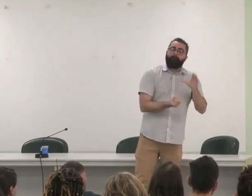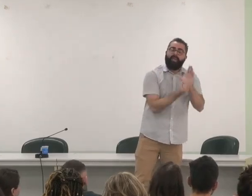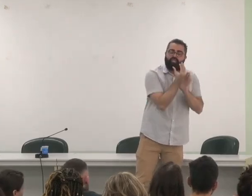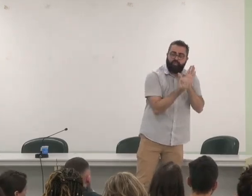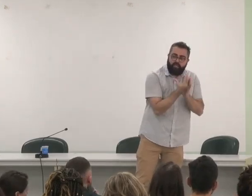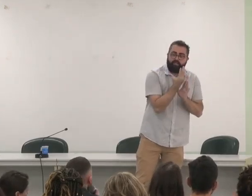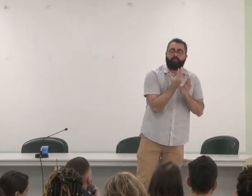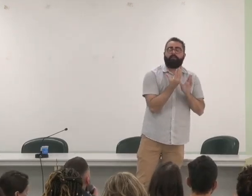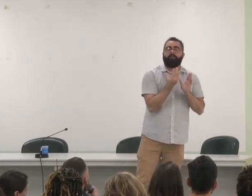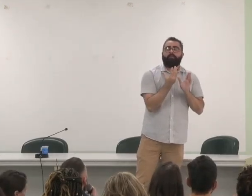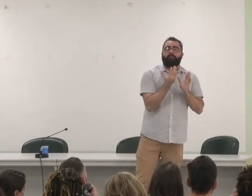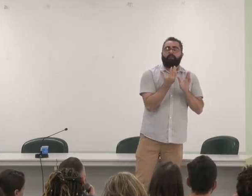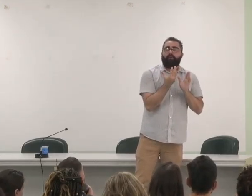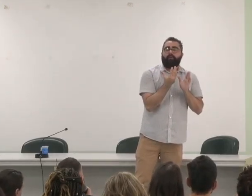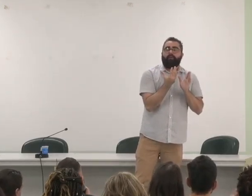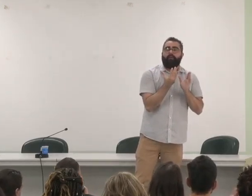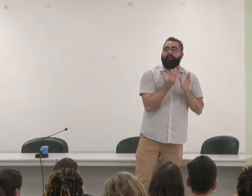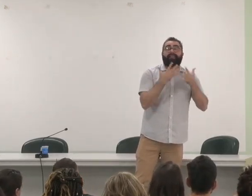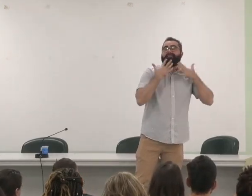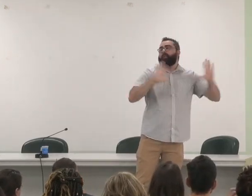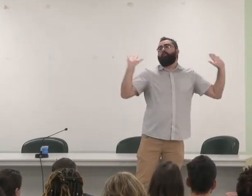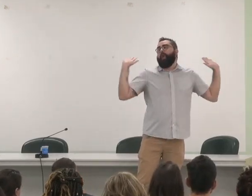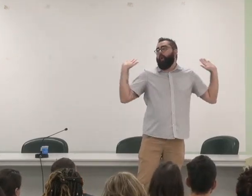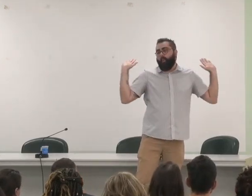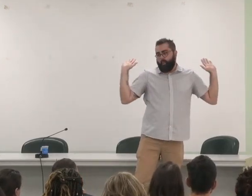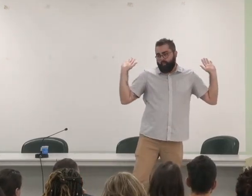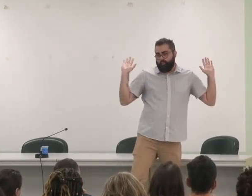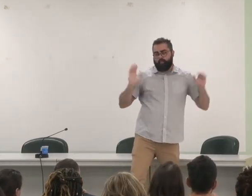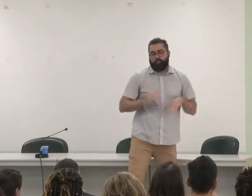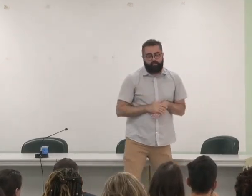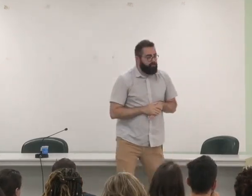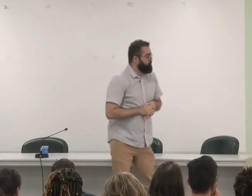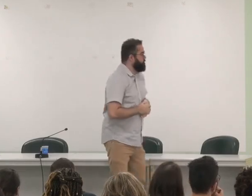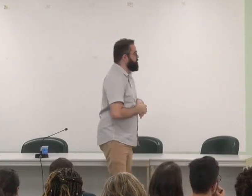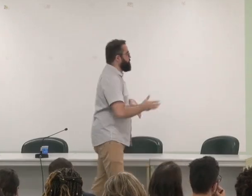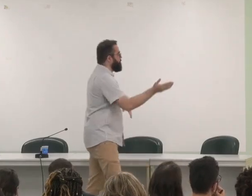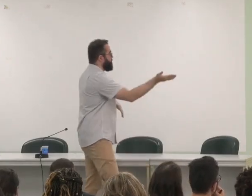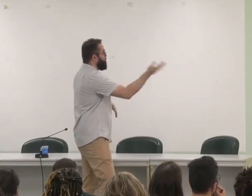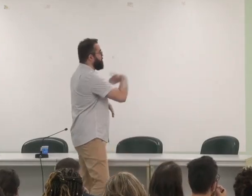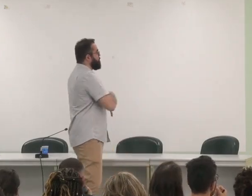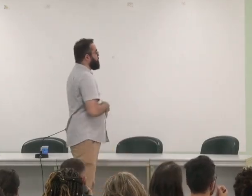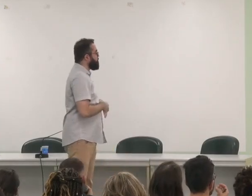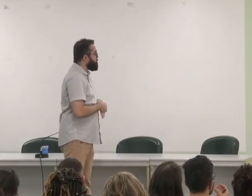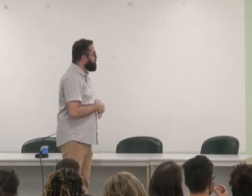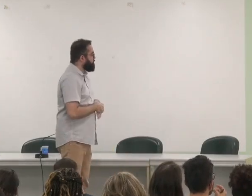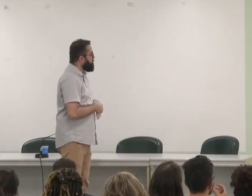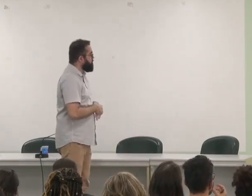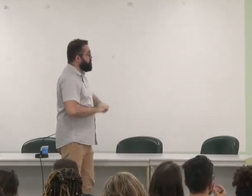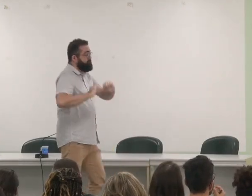e a gente tem uma língua de sinais que aconteceu espontaneamente, que emerge